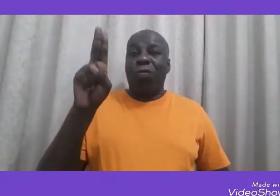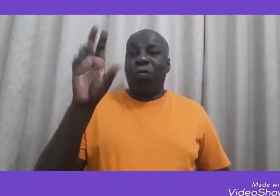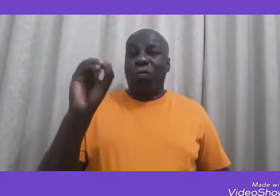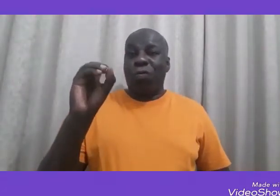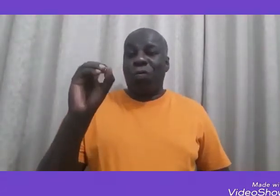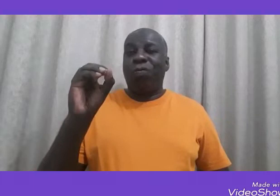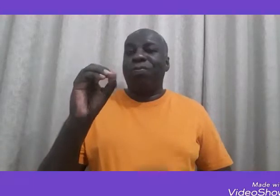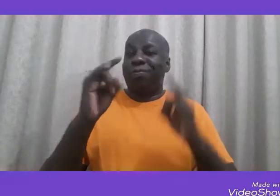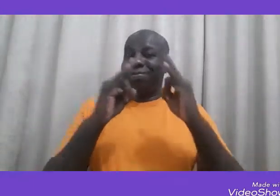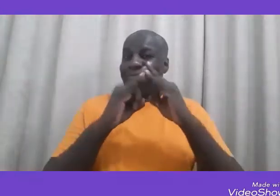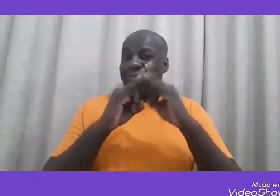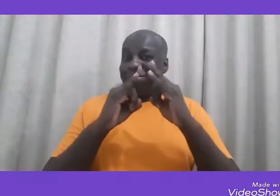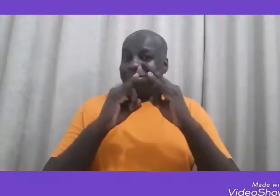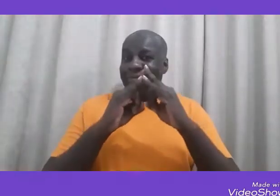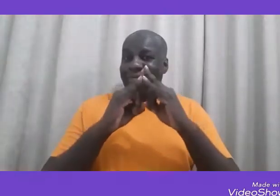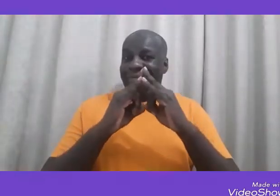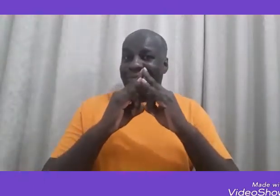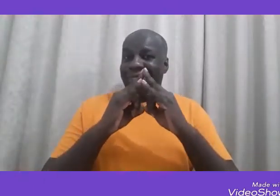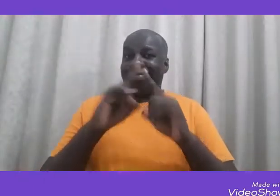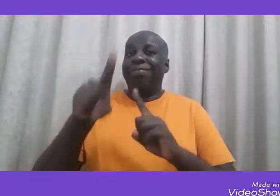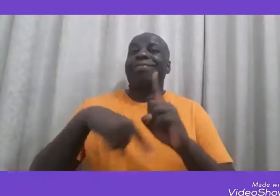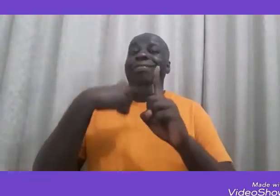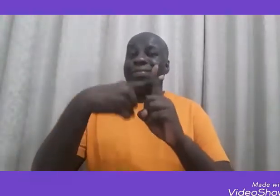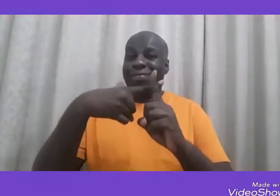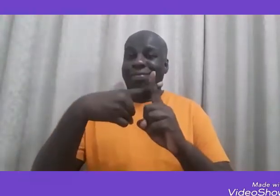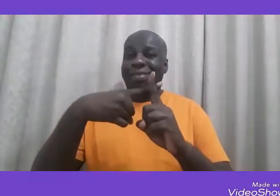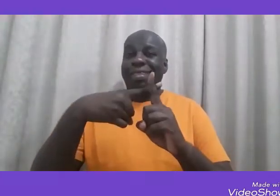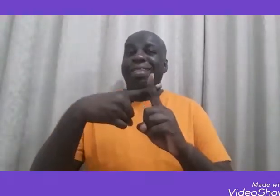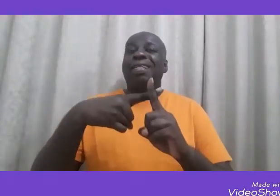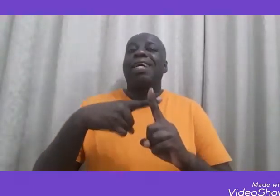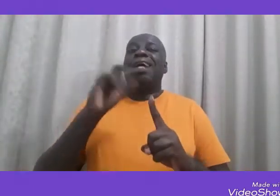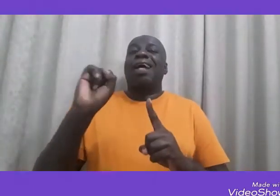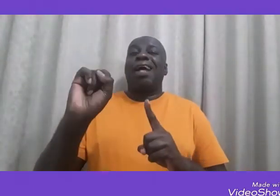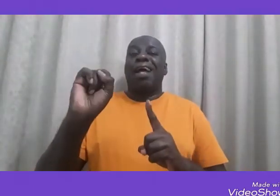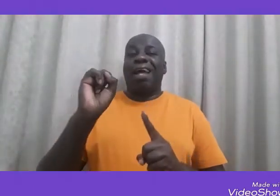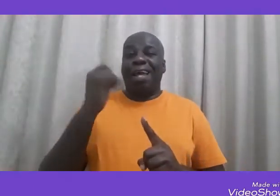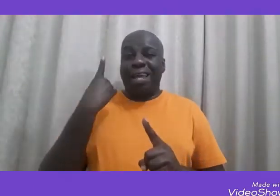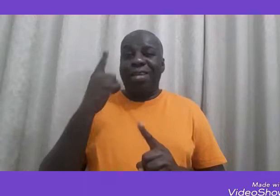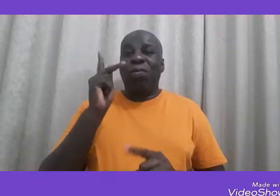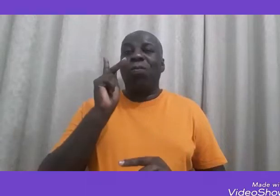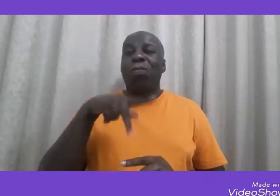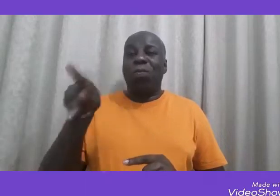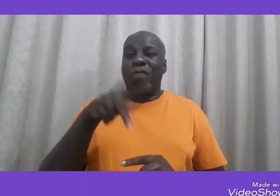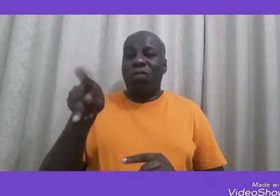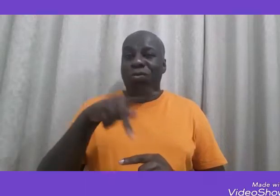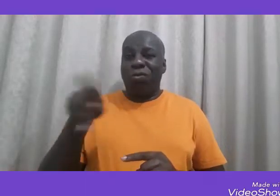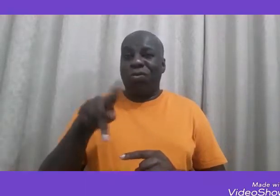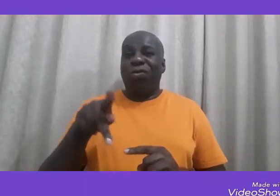Carne bovina Frigon, alcatra maturada vácuo, R$19,98 o quilo. Refrigerante Frisk 2 litros, R$2,78. Arroz